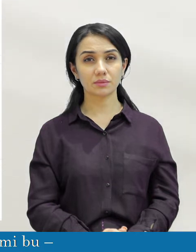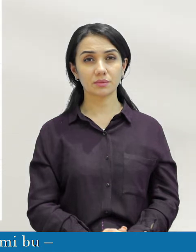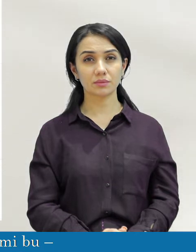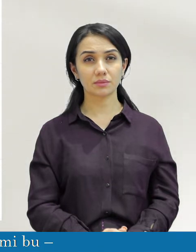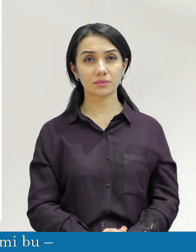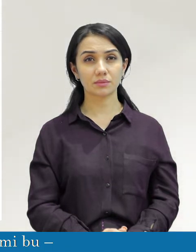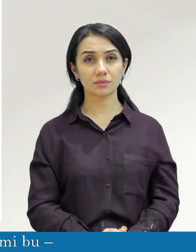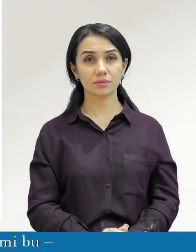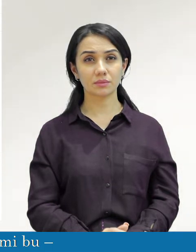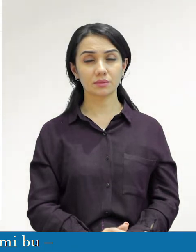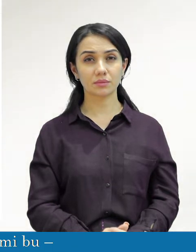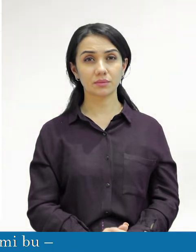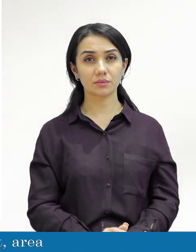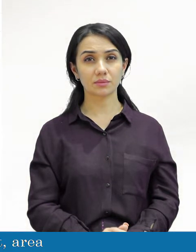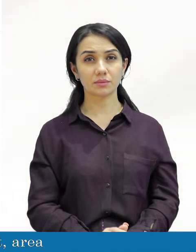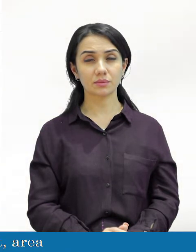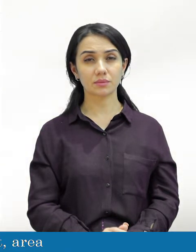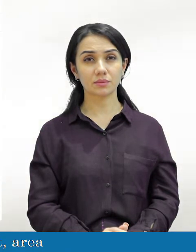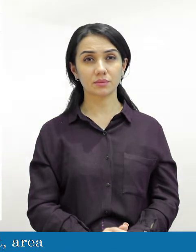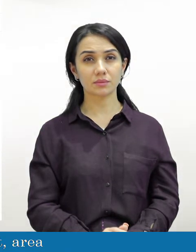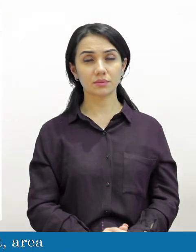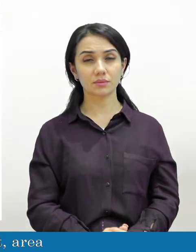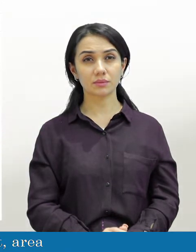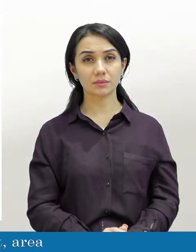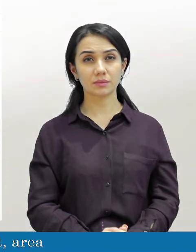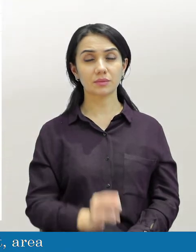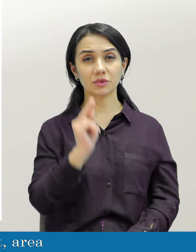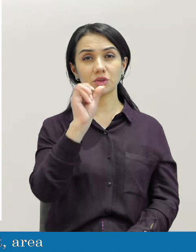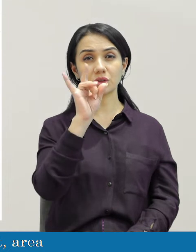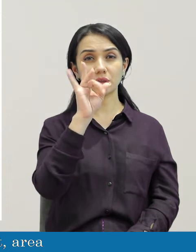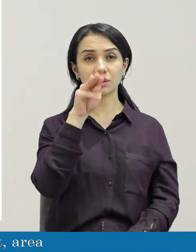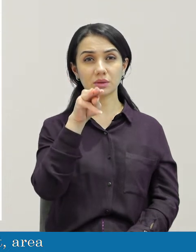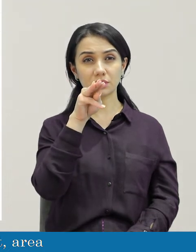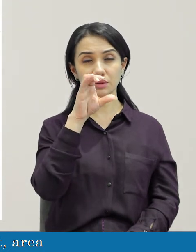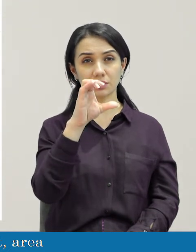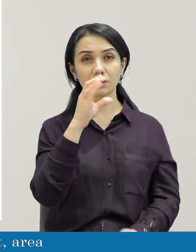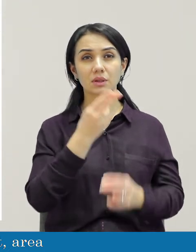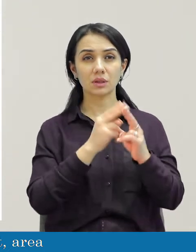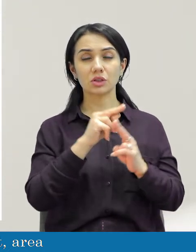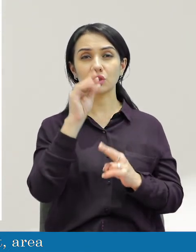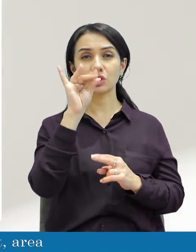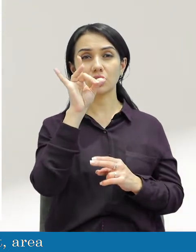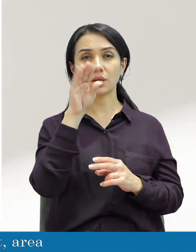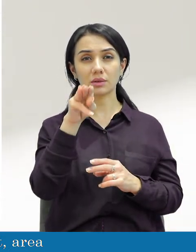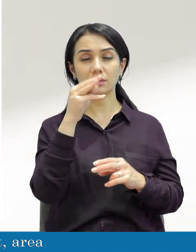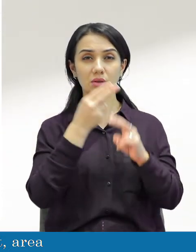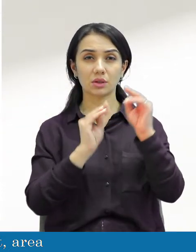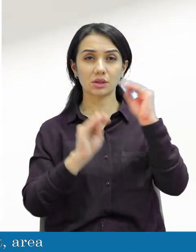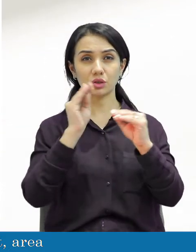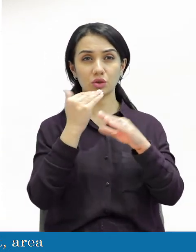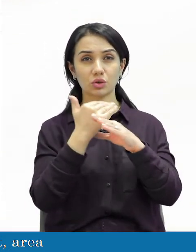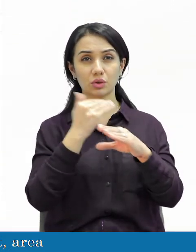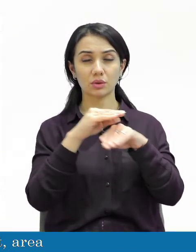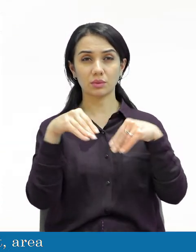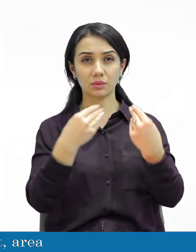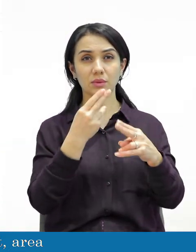keyingi bizda nimani nomi? Bu charts. Charts bizga chart yasashga yordam beradi. Ya'ni